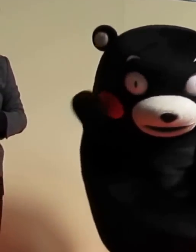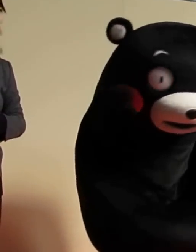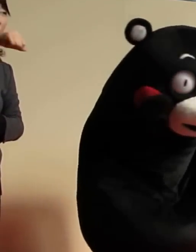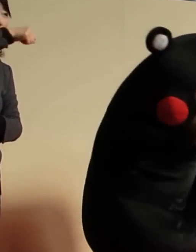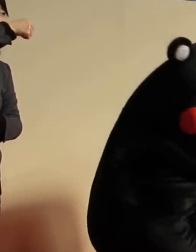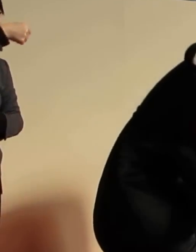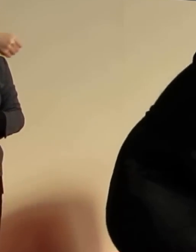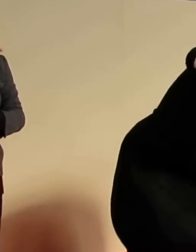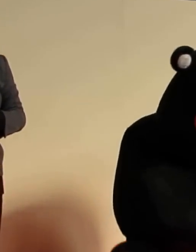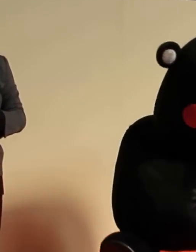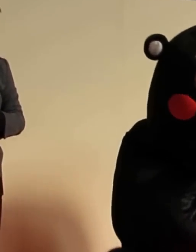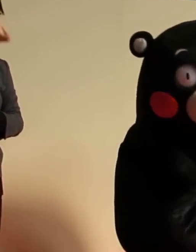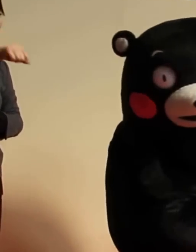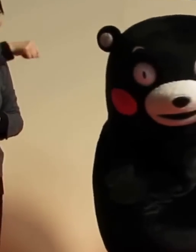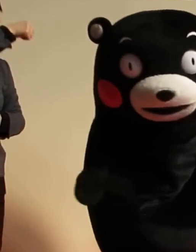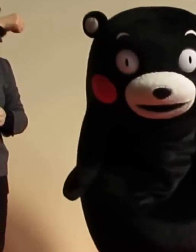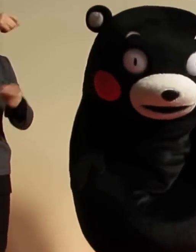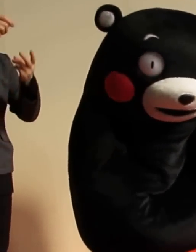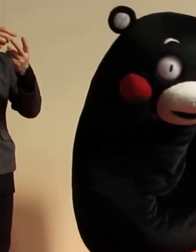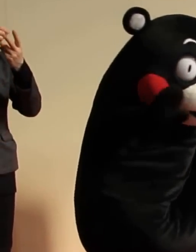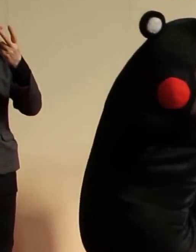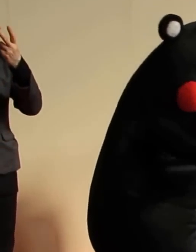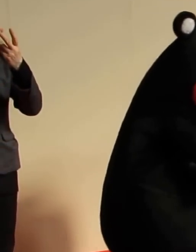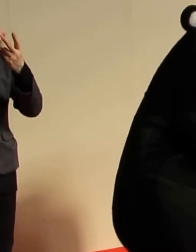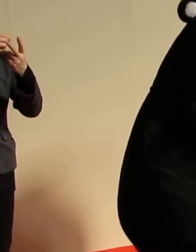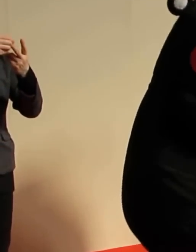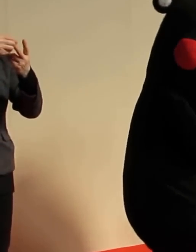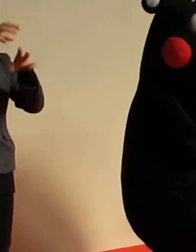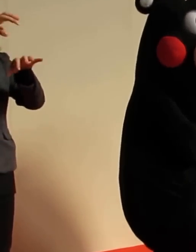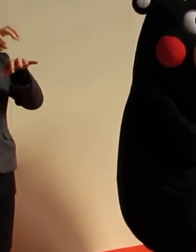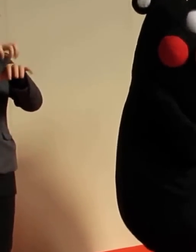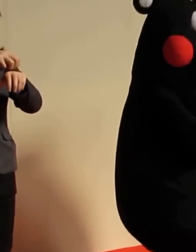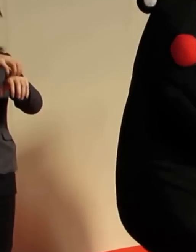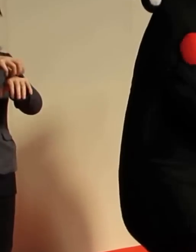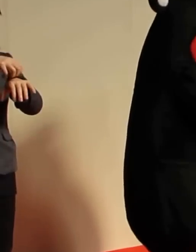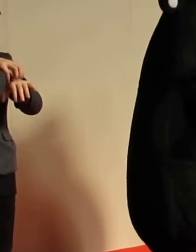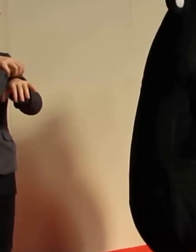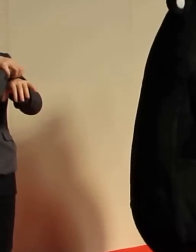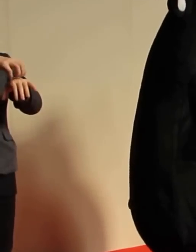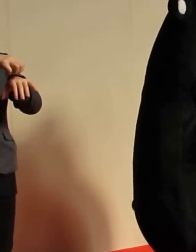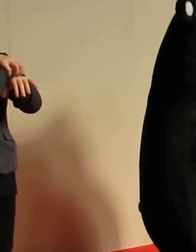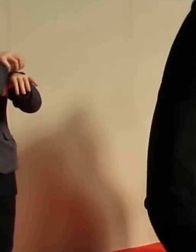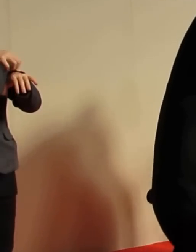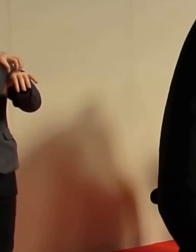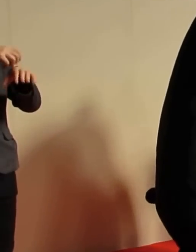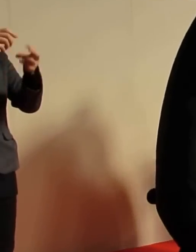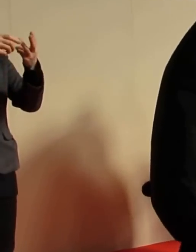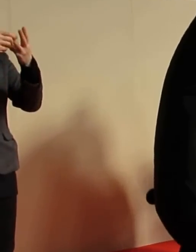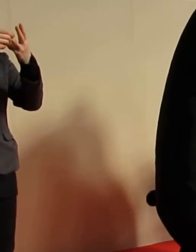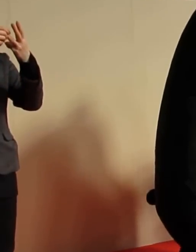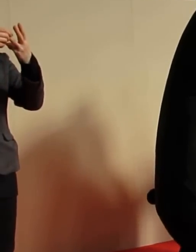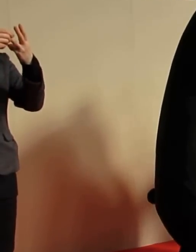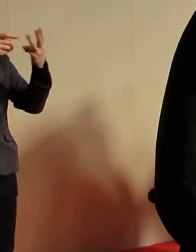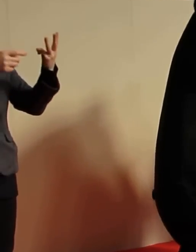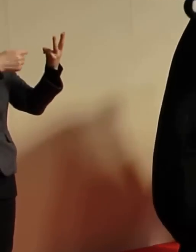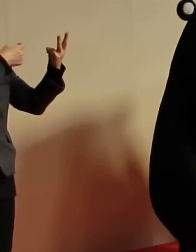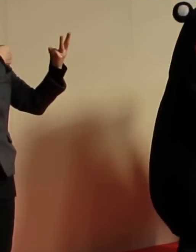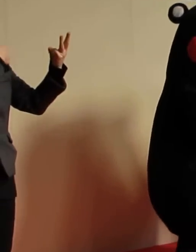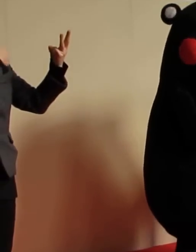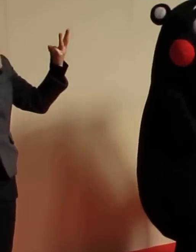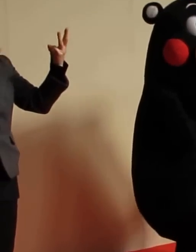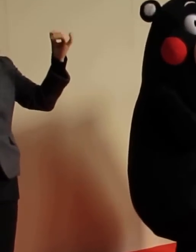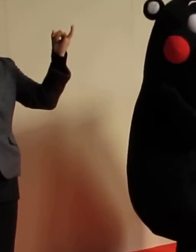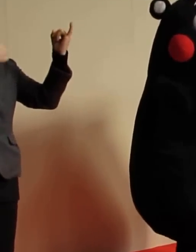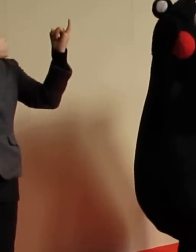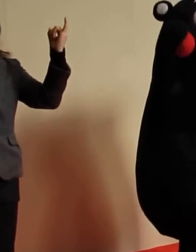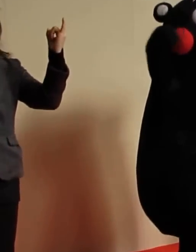いゾウさんです。はい、それからお猿さんです、せーの、あ、じゃあ私ね、私、私、はい、じゃあ皆さん